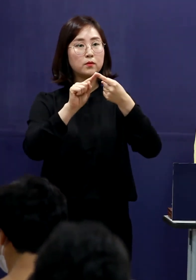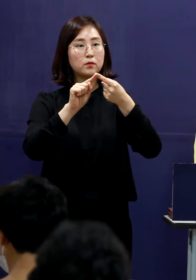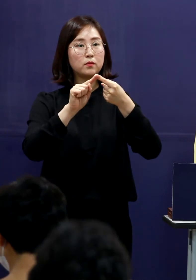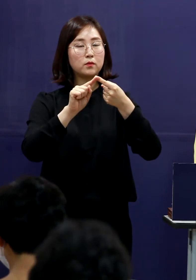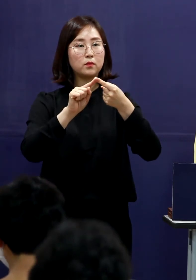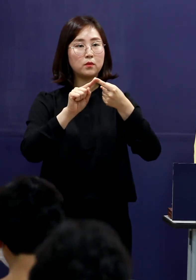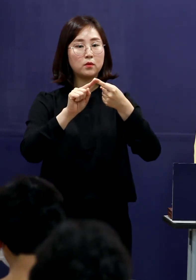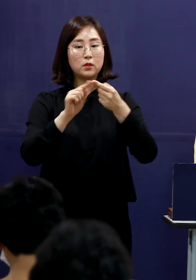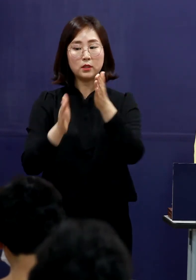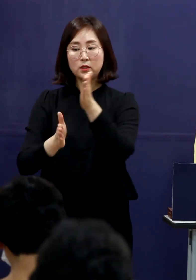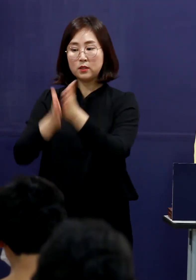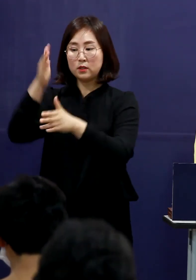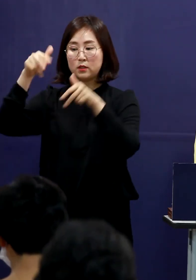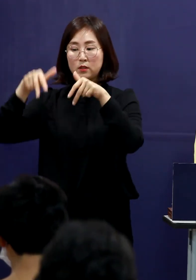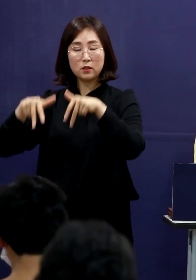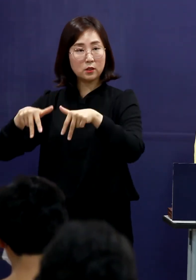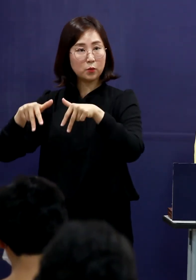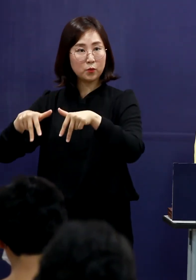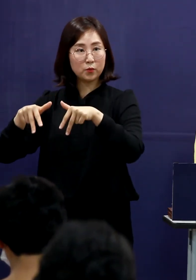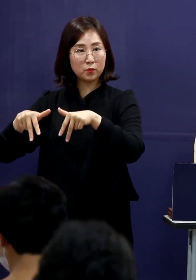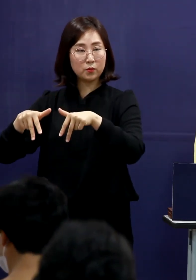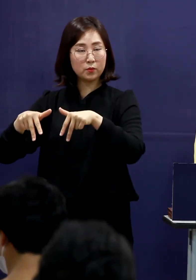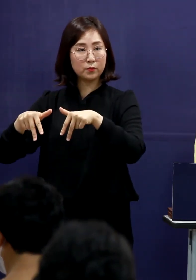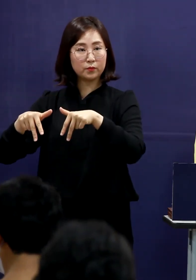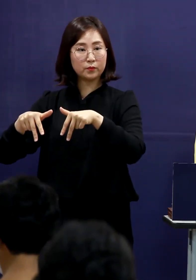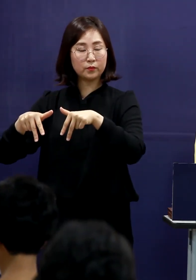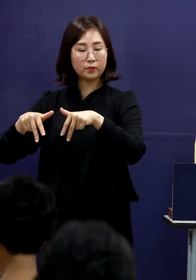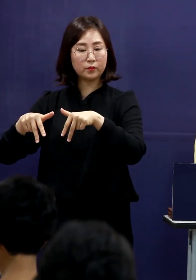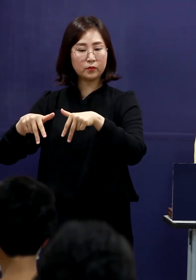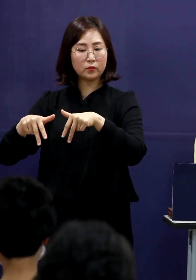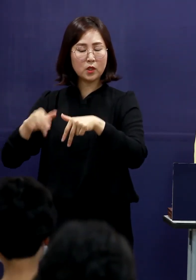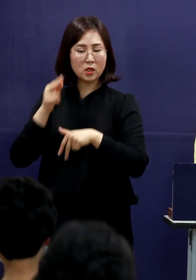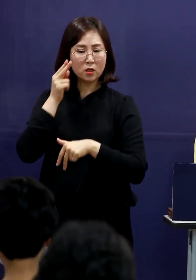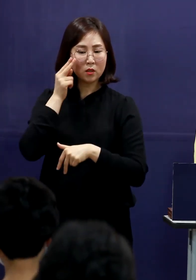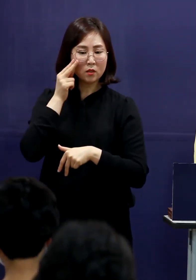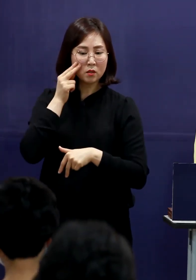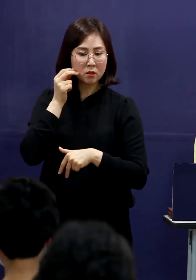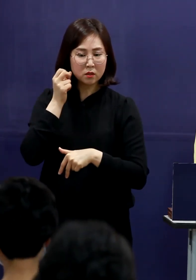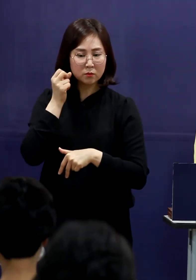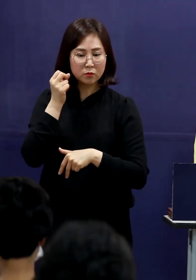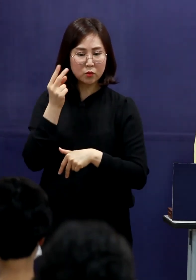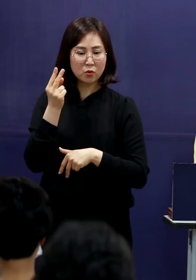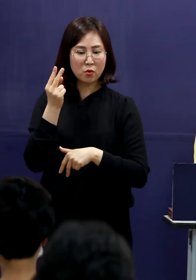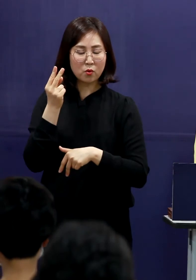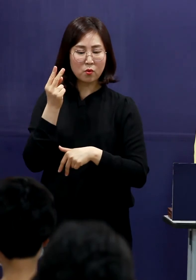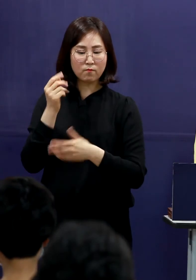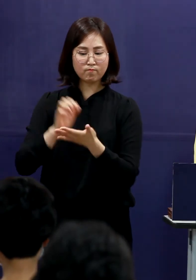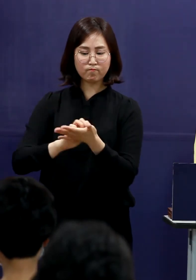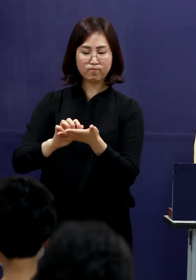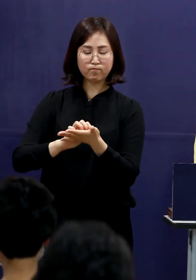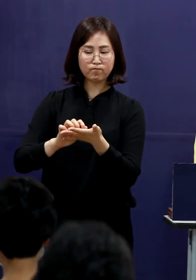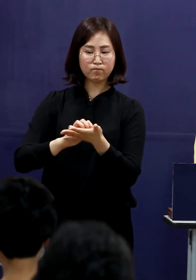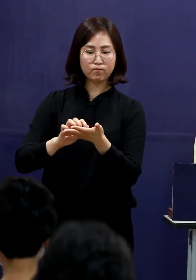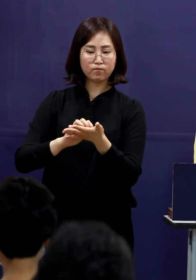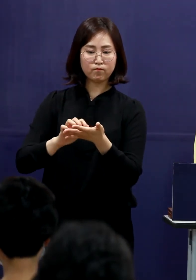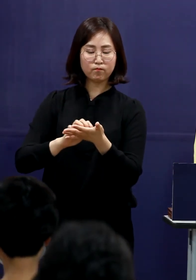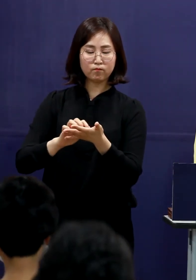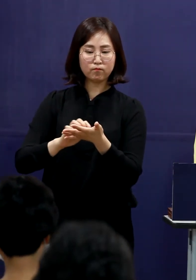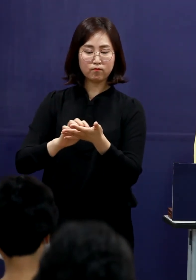우리 직원들이 이것을 좀 일부러 통계 숫자를 부풀리기